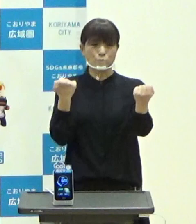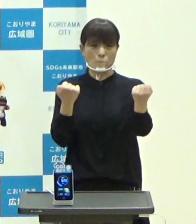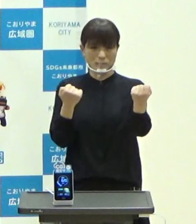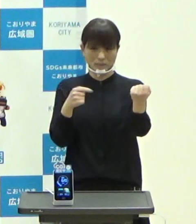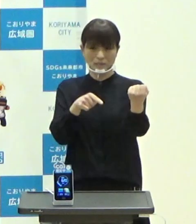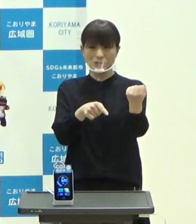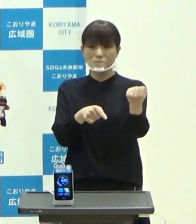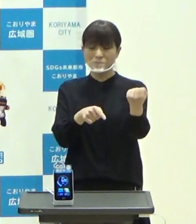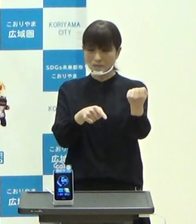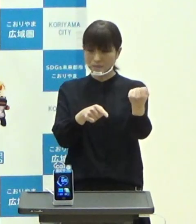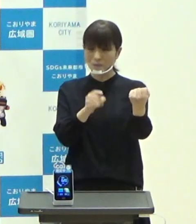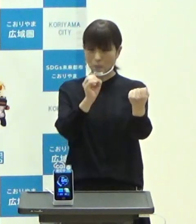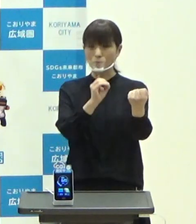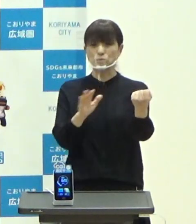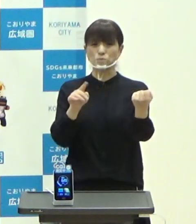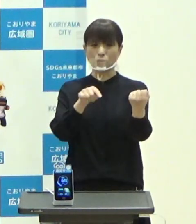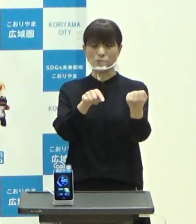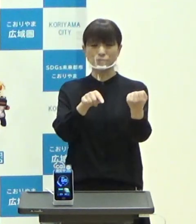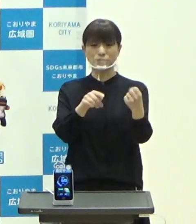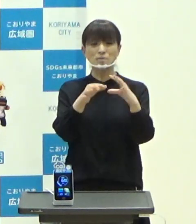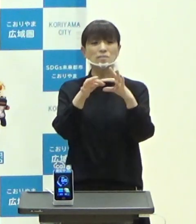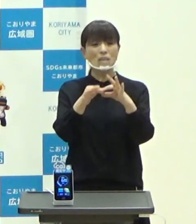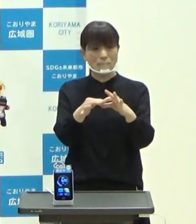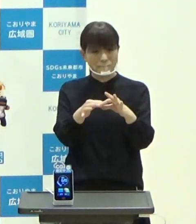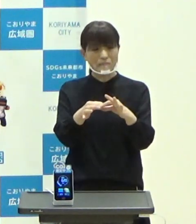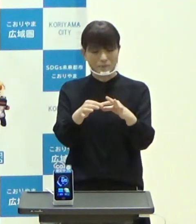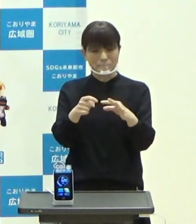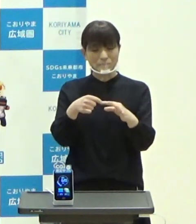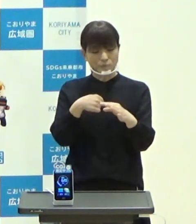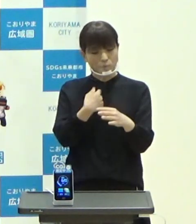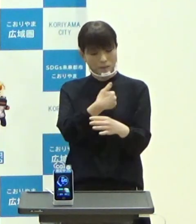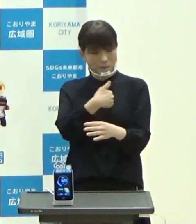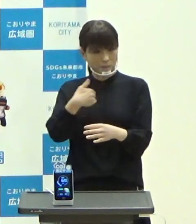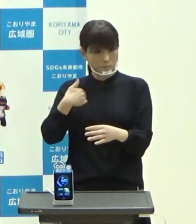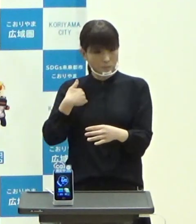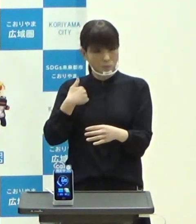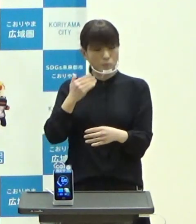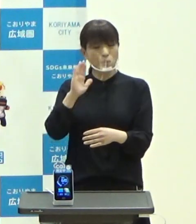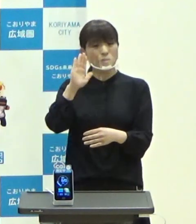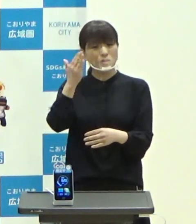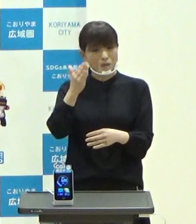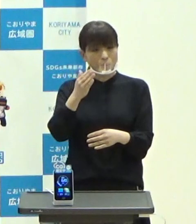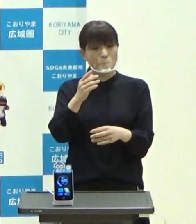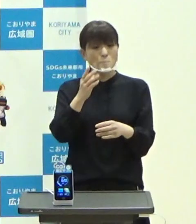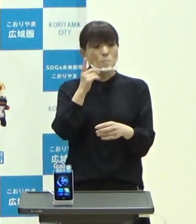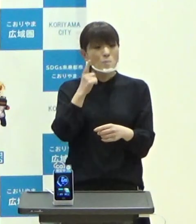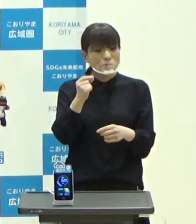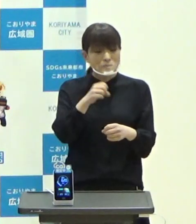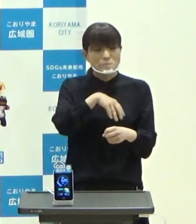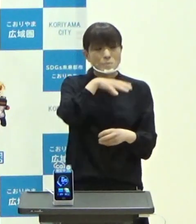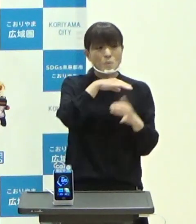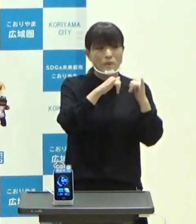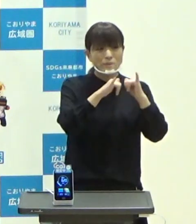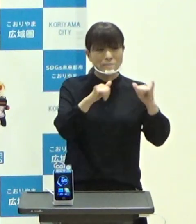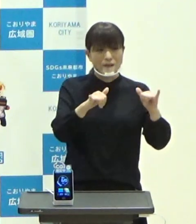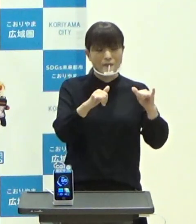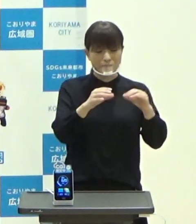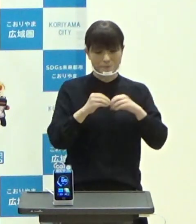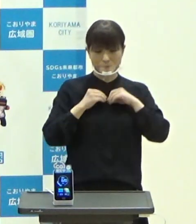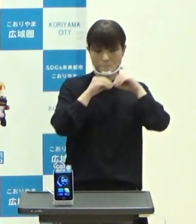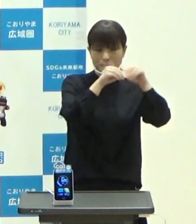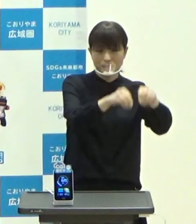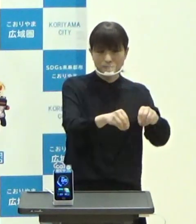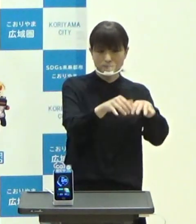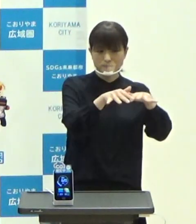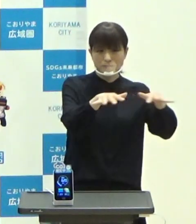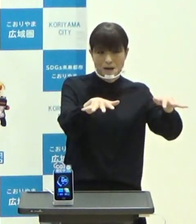ので、自分ではいかしても自分は軽症だったけれども、高齢者とかですね、あるいはいろんな疾病を持